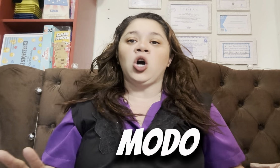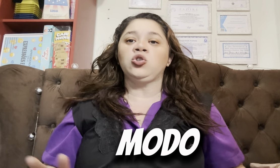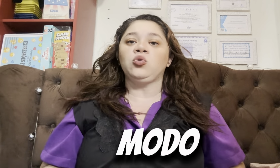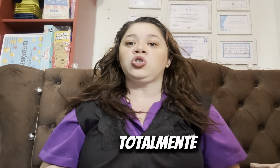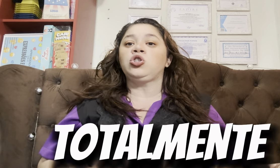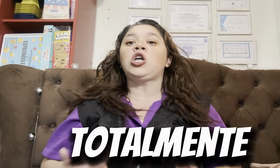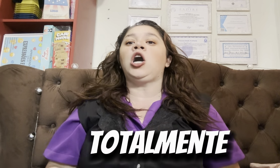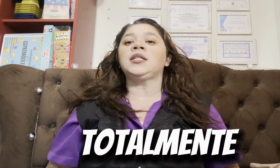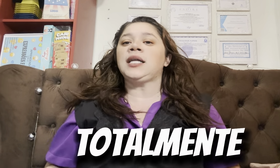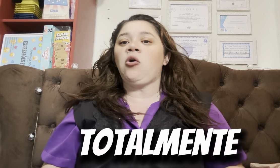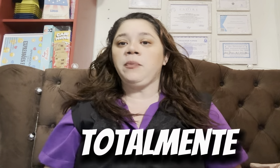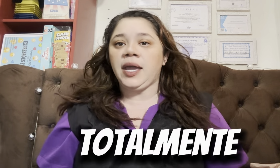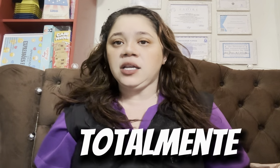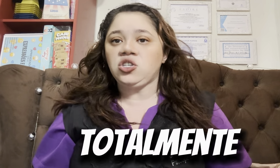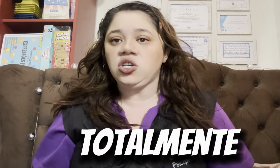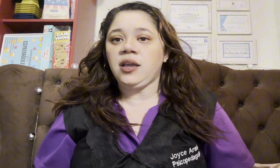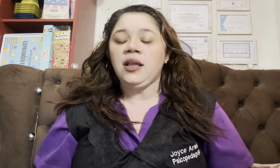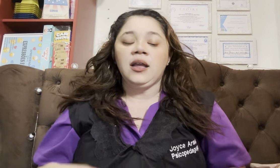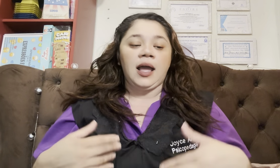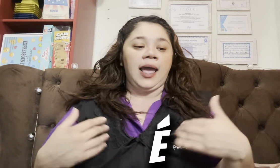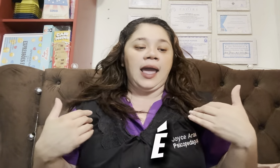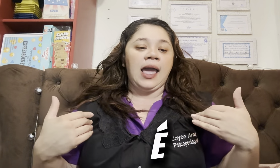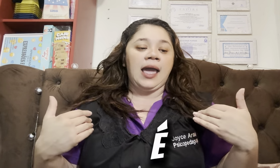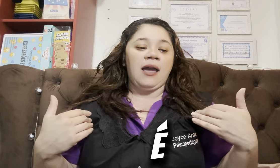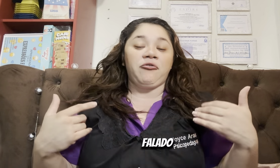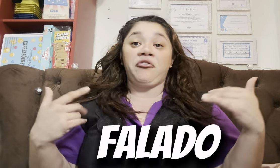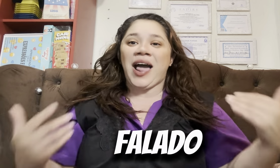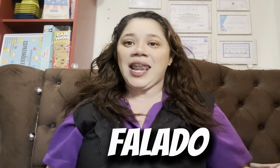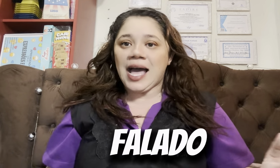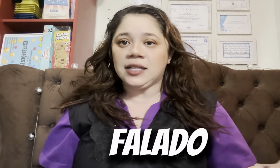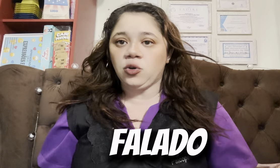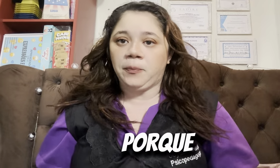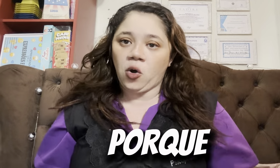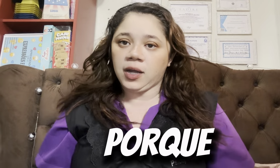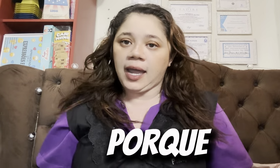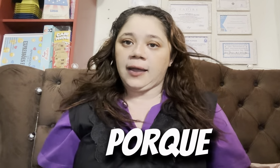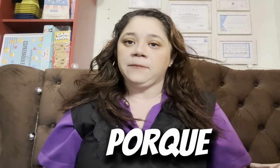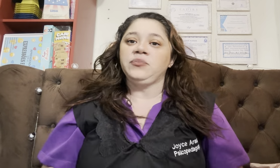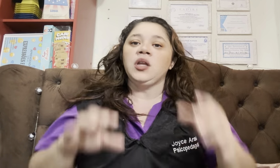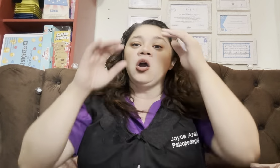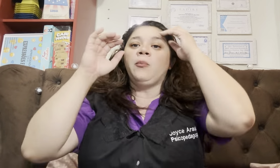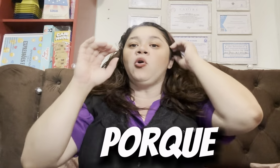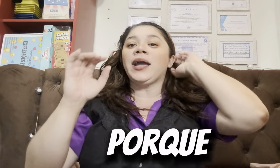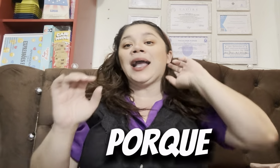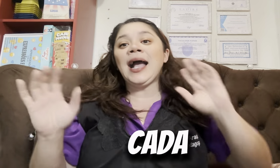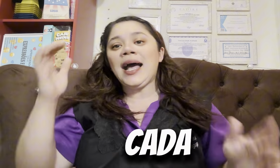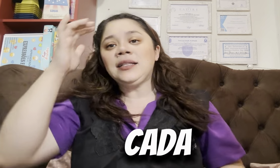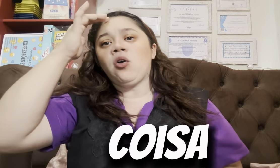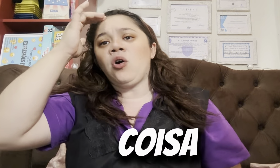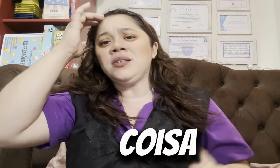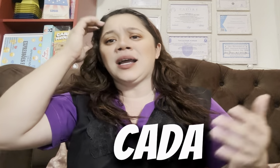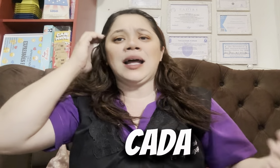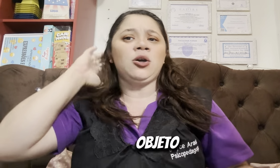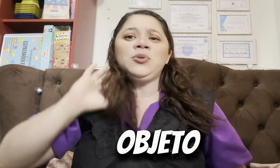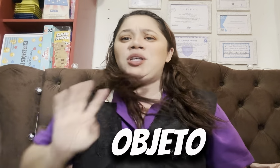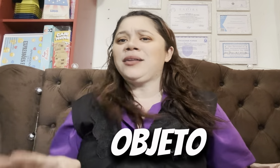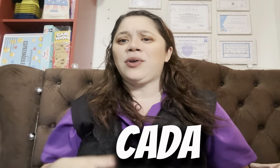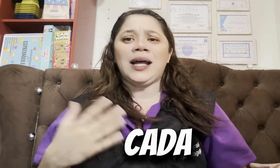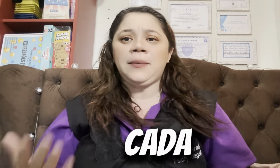modo totalmente falado. Por quê? Porque cada coisa, cada objeto, cada